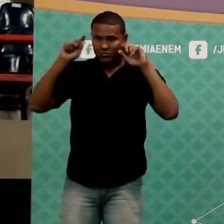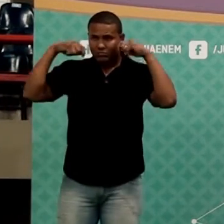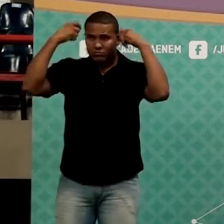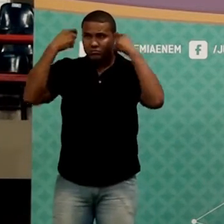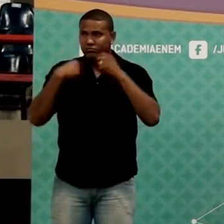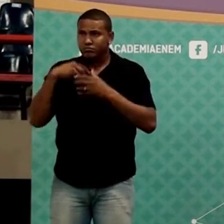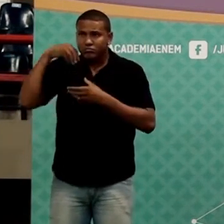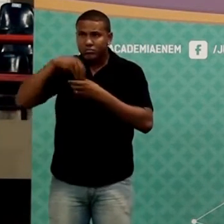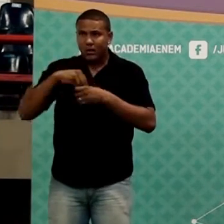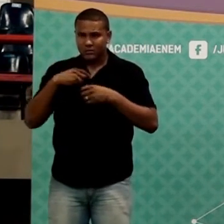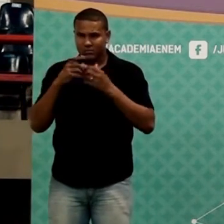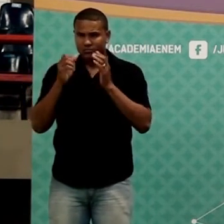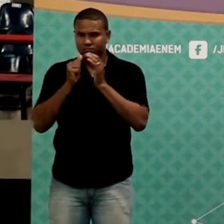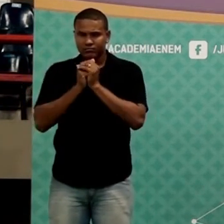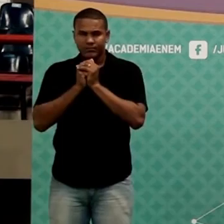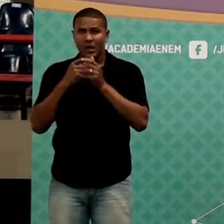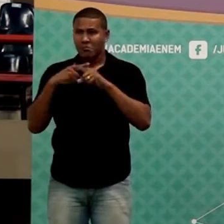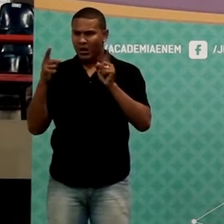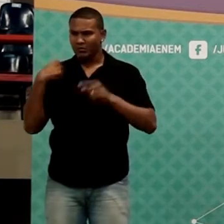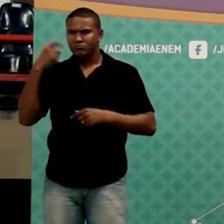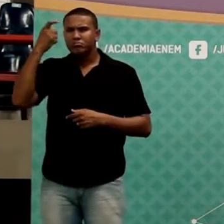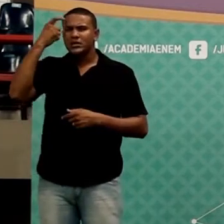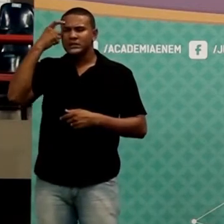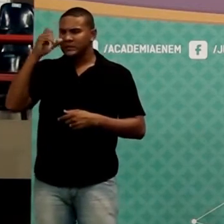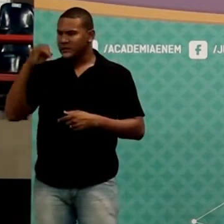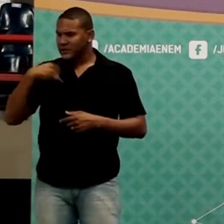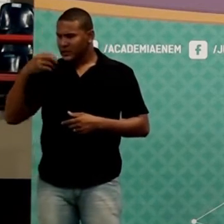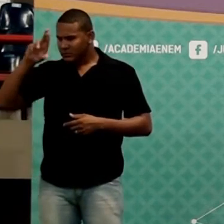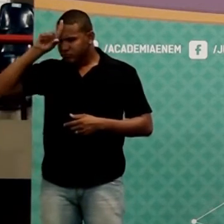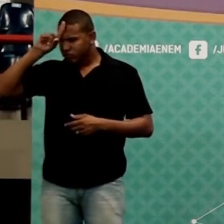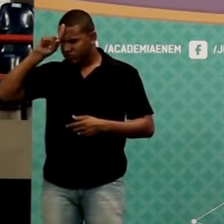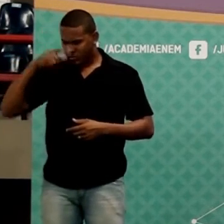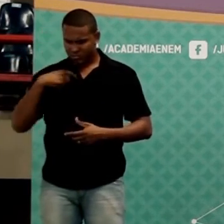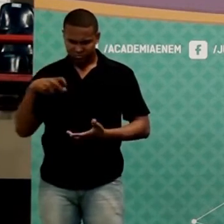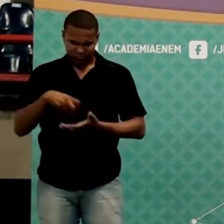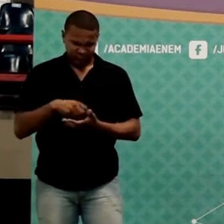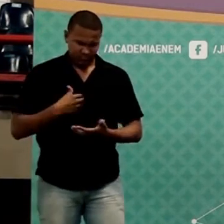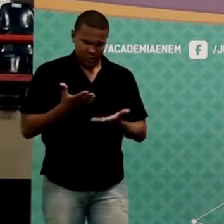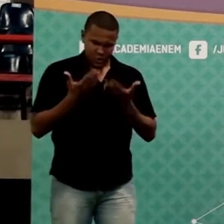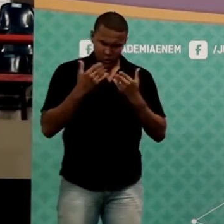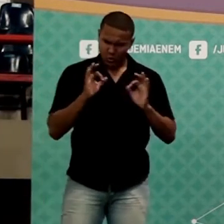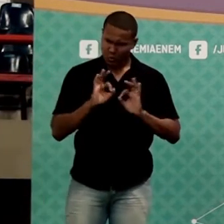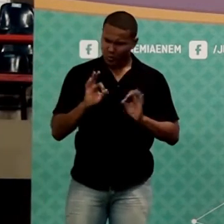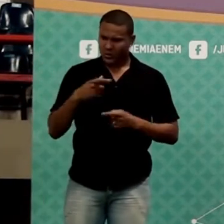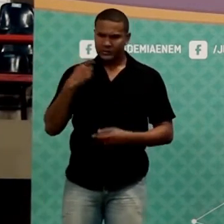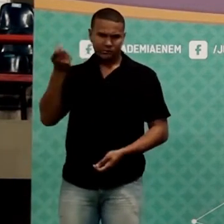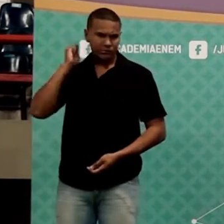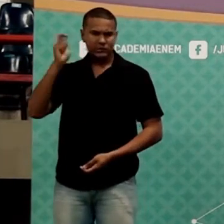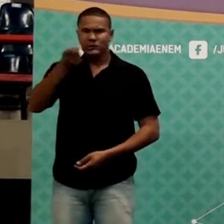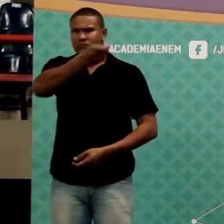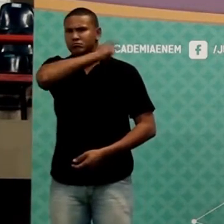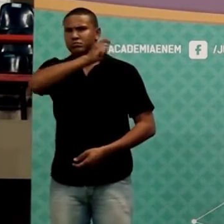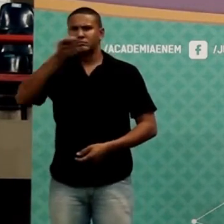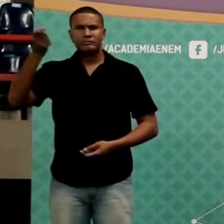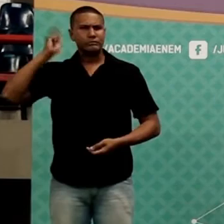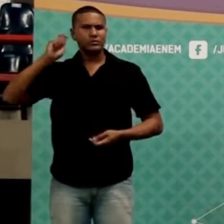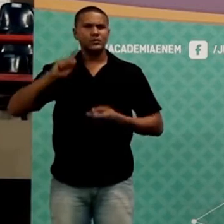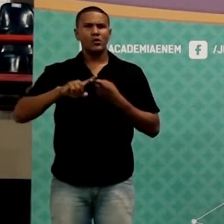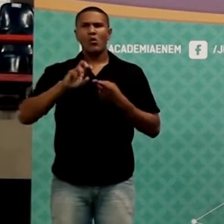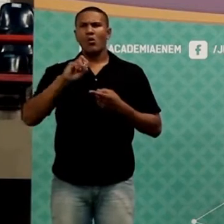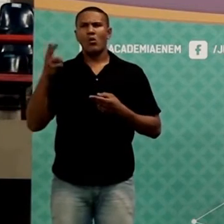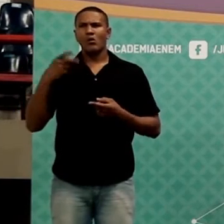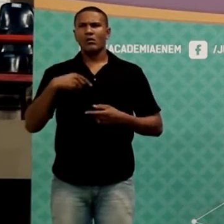que o Lutero era um cara que se castigava muito quando errava. Fazia jejum, se chicoteava, usava aquele